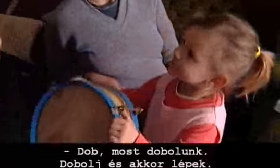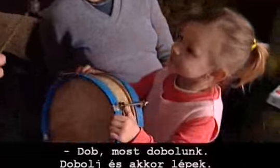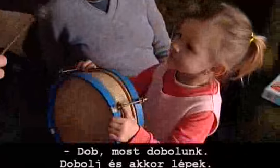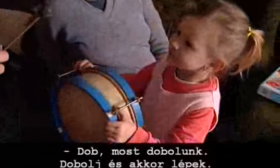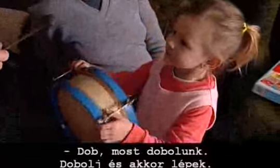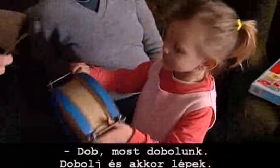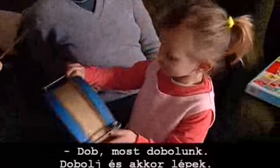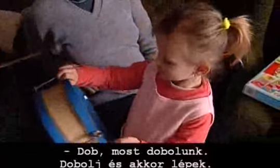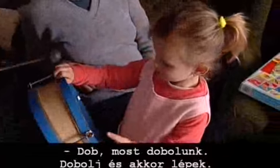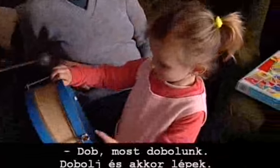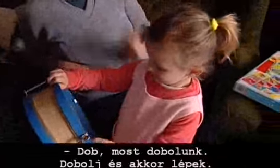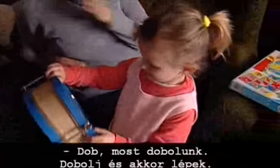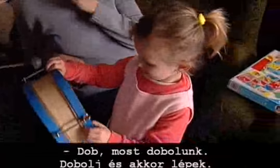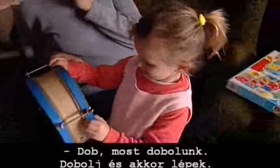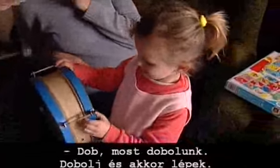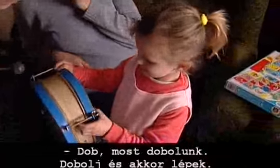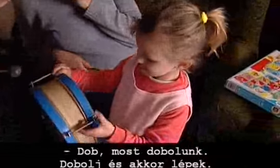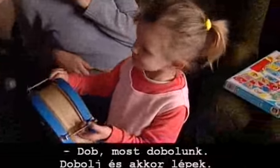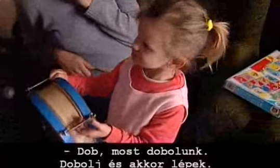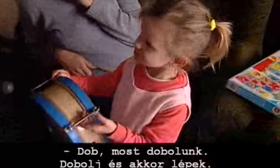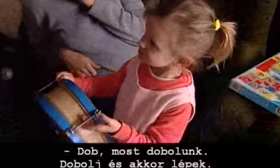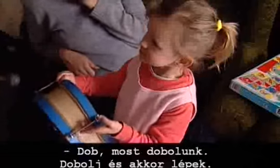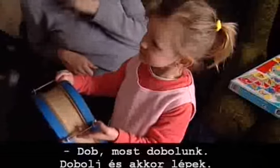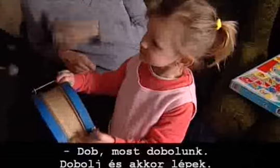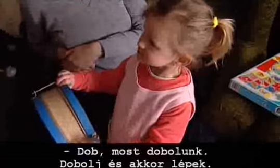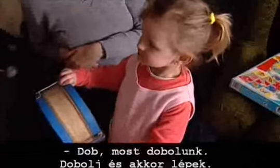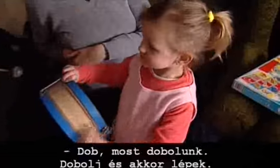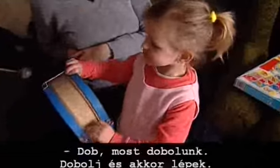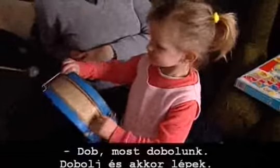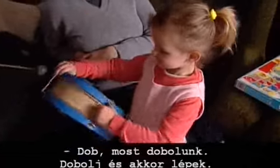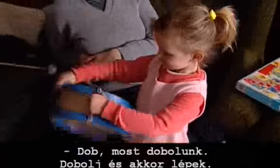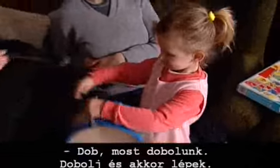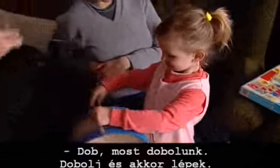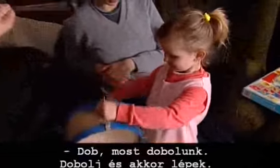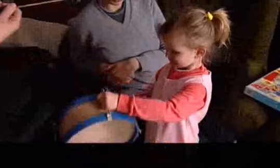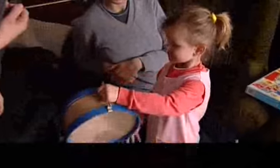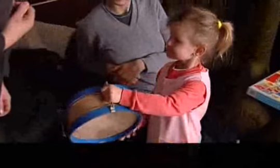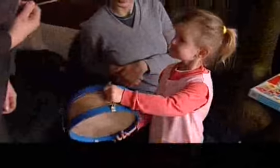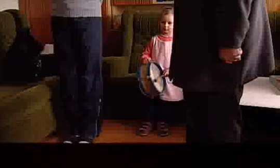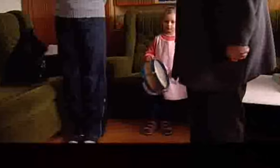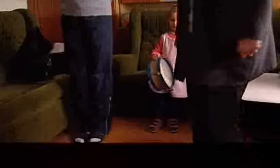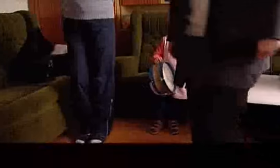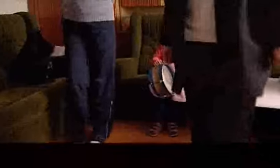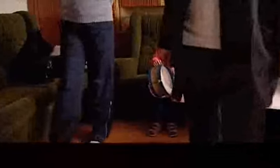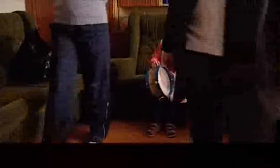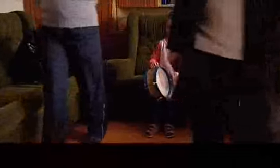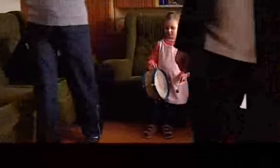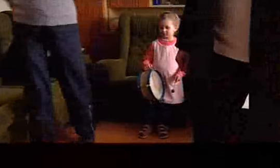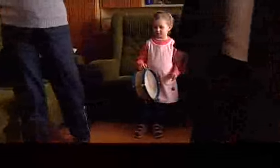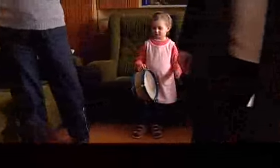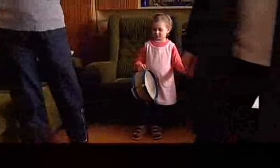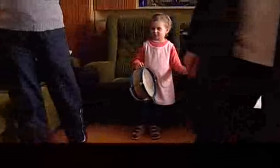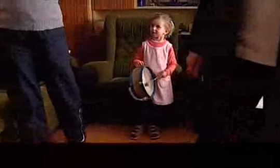Dob. Most dobolunk. Jó? Dobolj, és akkor lépek.